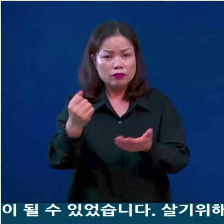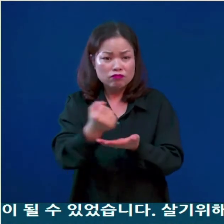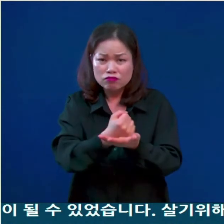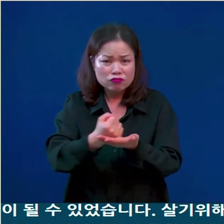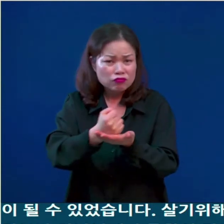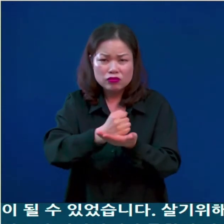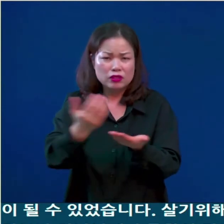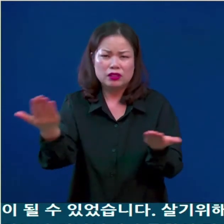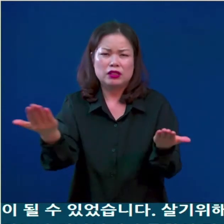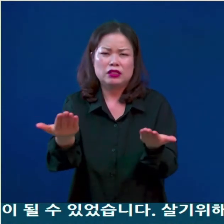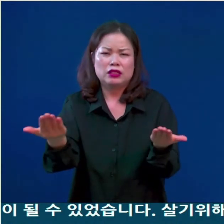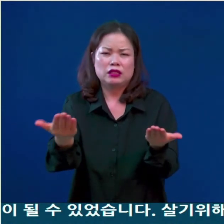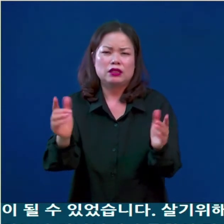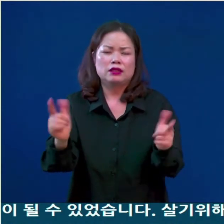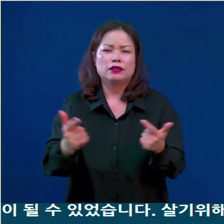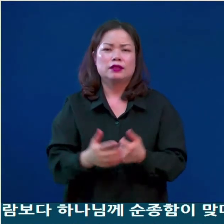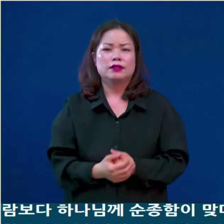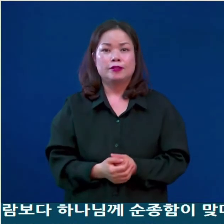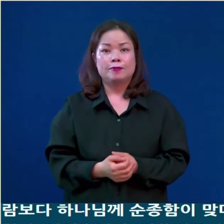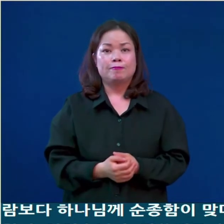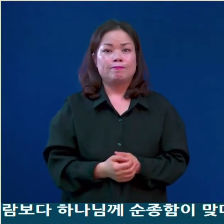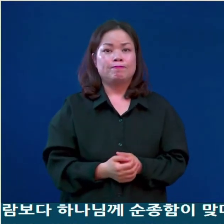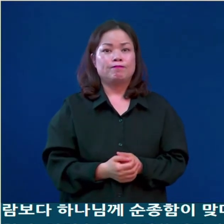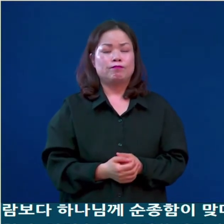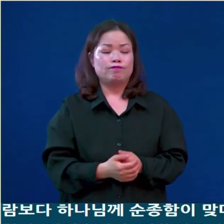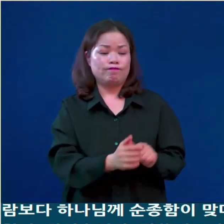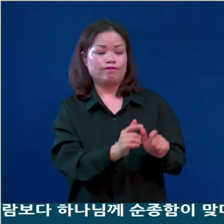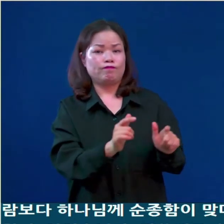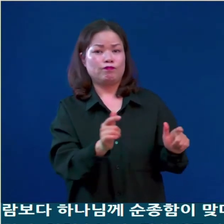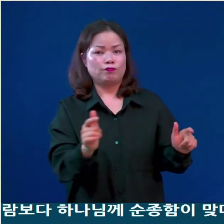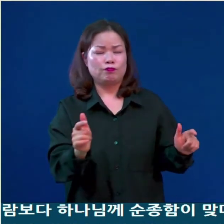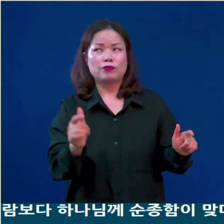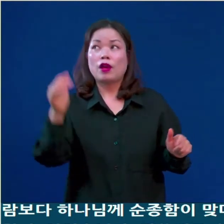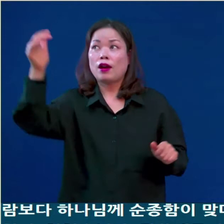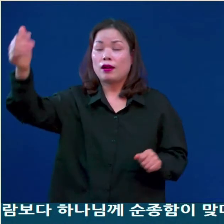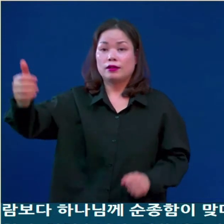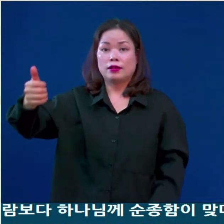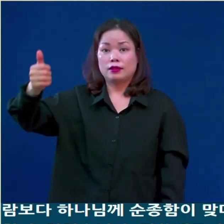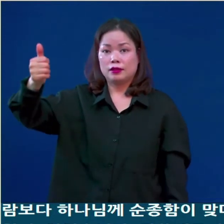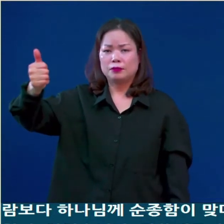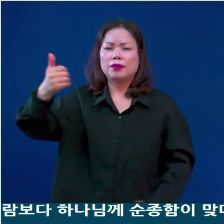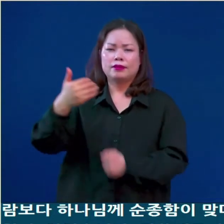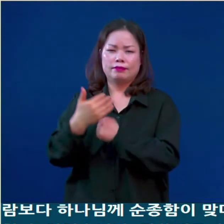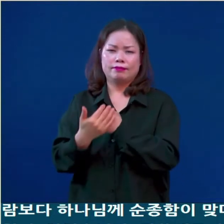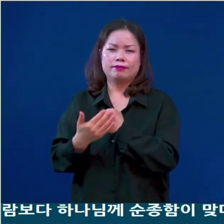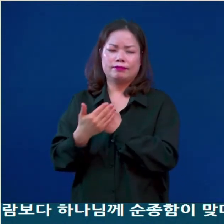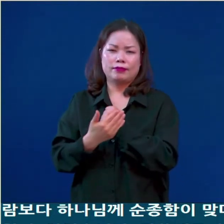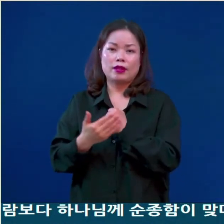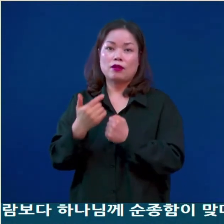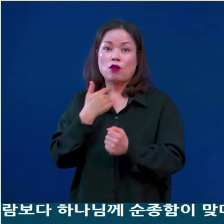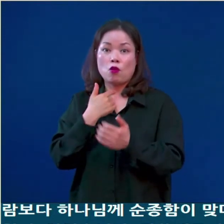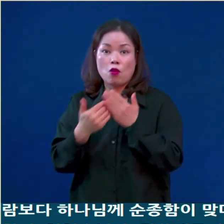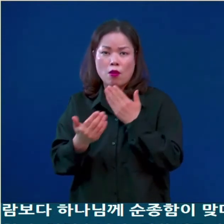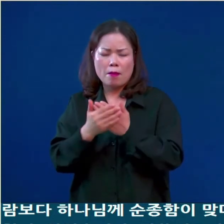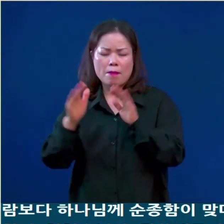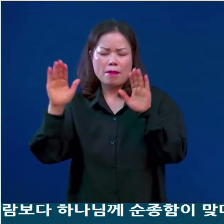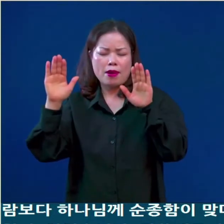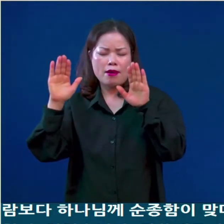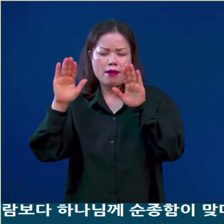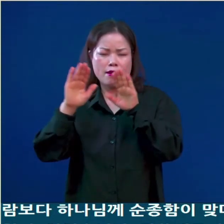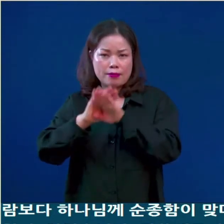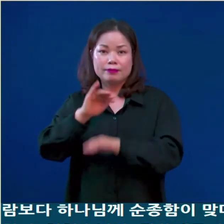그냥 되어진 일이 아닙니다. 그들에게는 하나님의 은혜를 경험하는 밤이